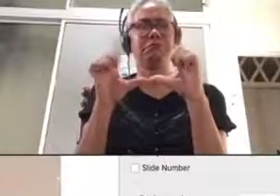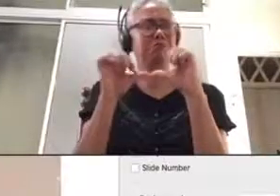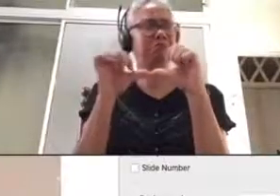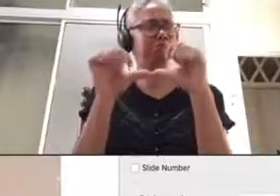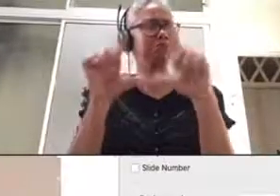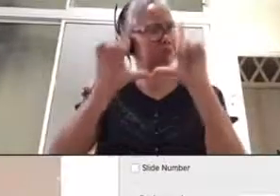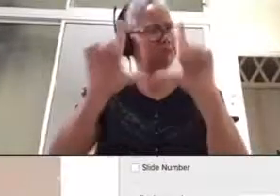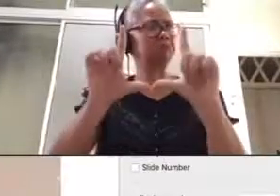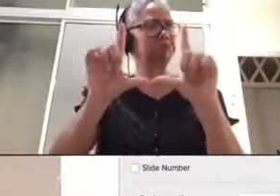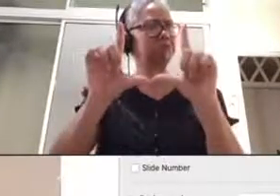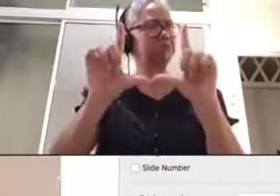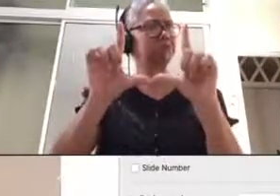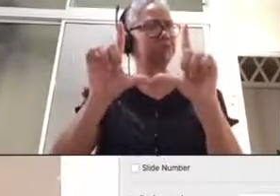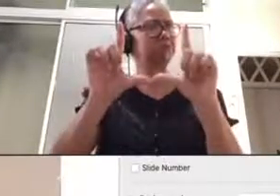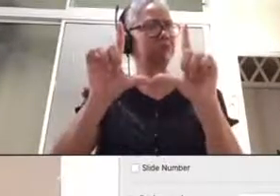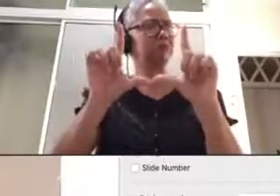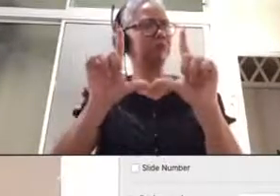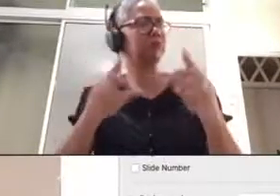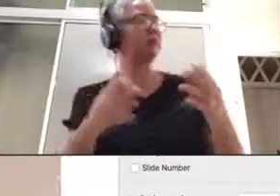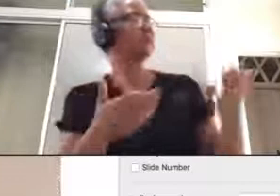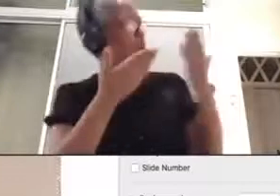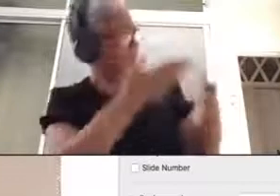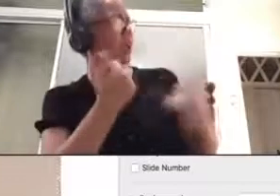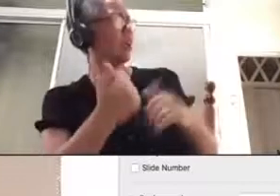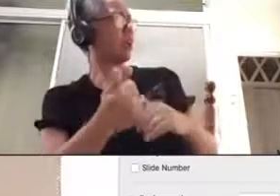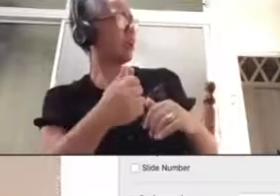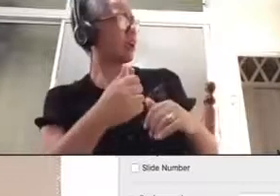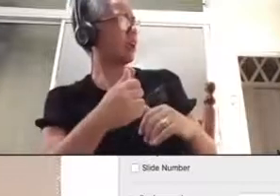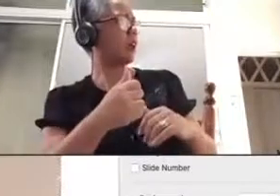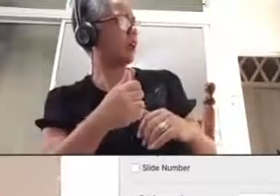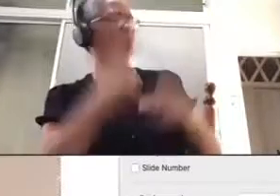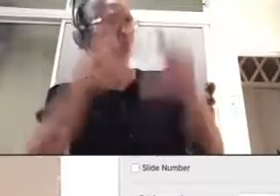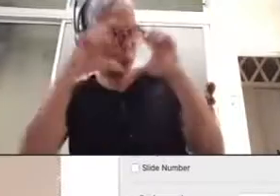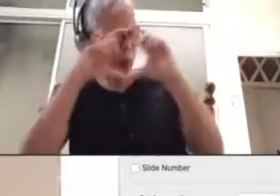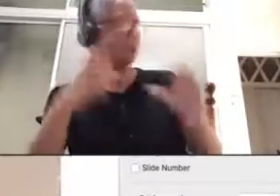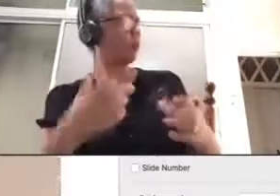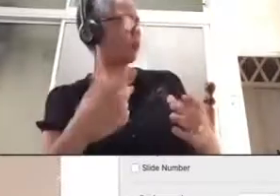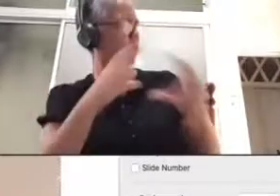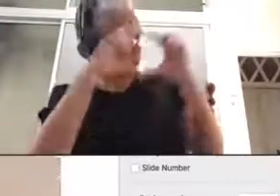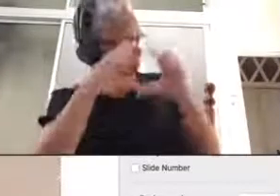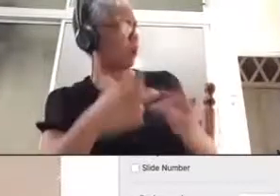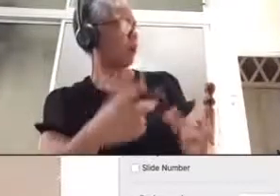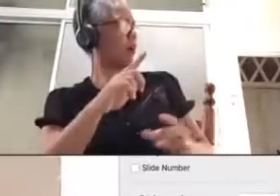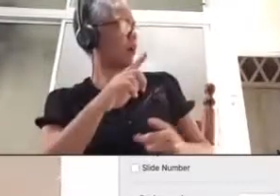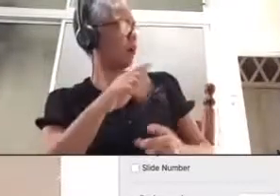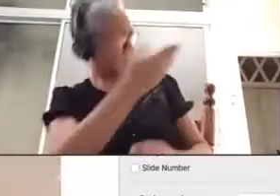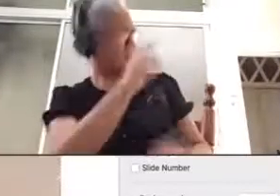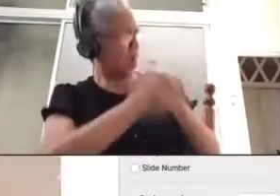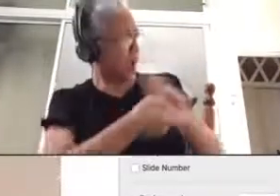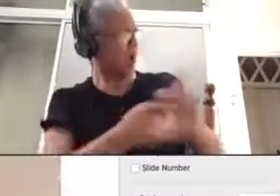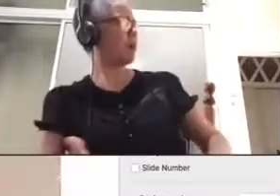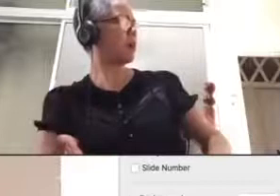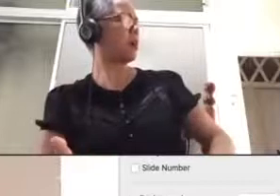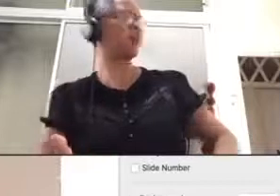Te lo tiene que creer, le dicen ellos. Tienen que decir, soy redondo, soy redondo, soy redondo. Y le dicen